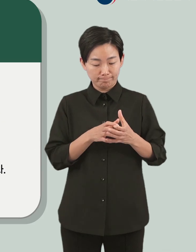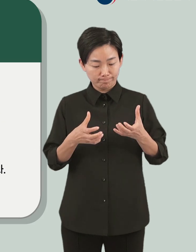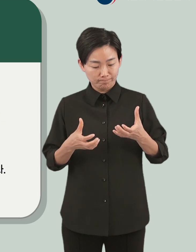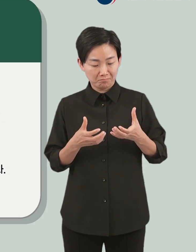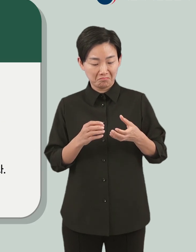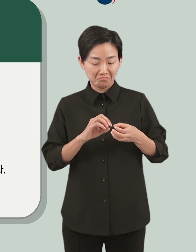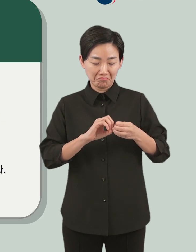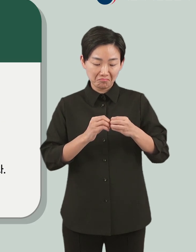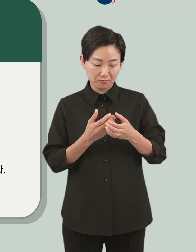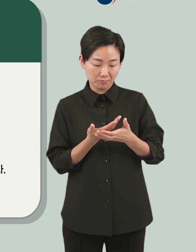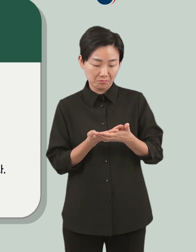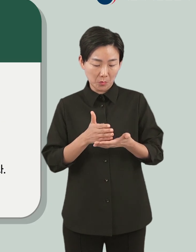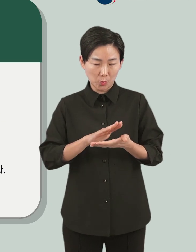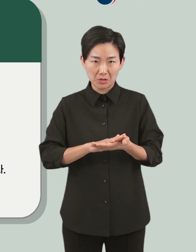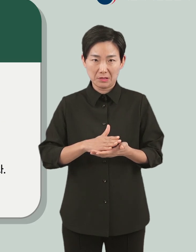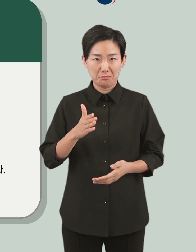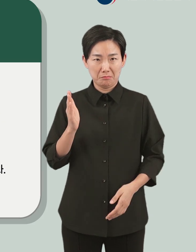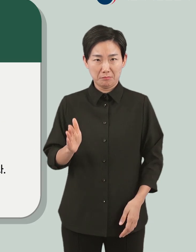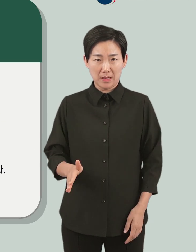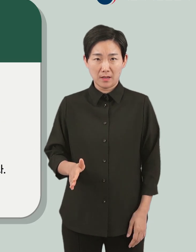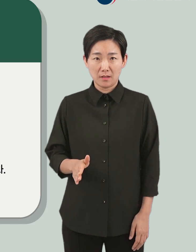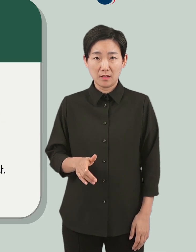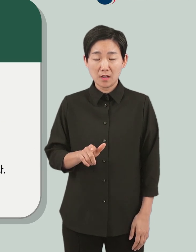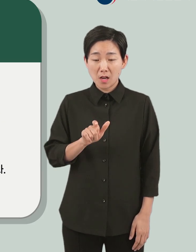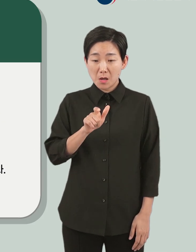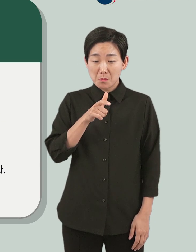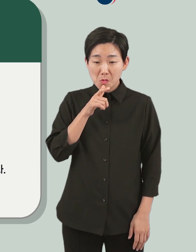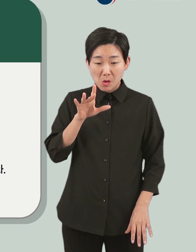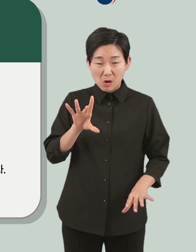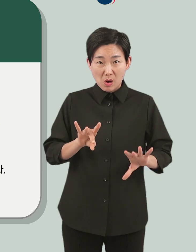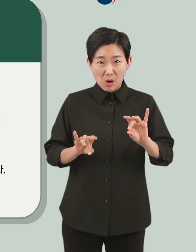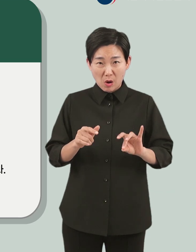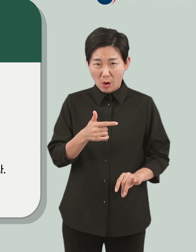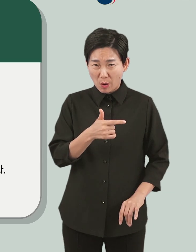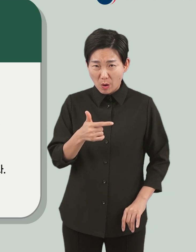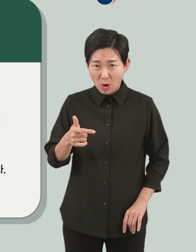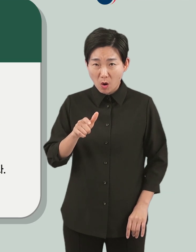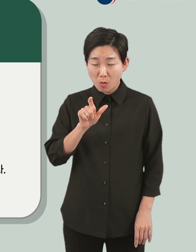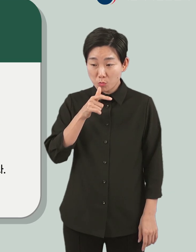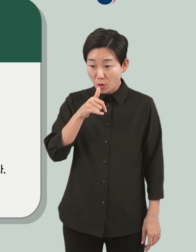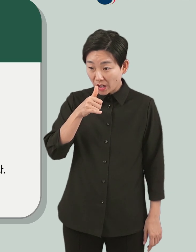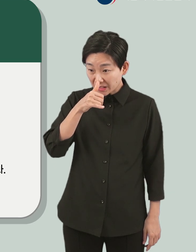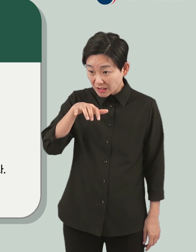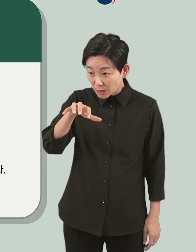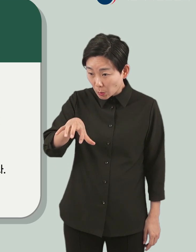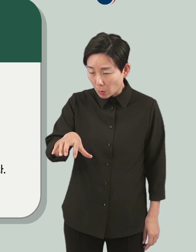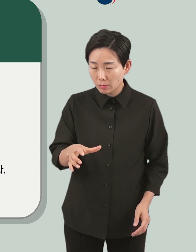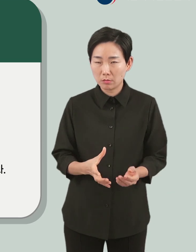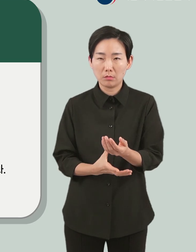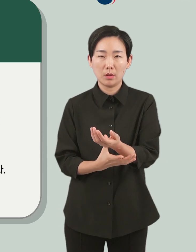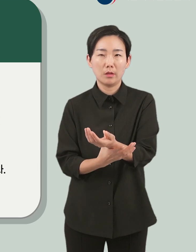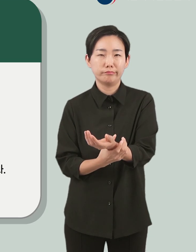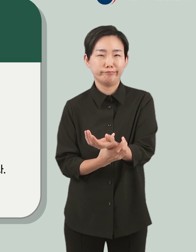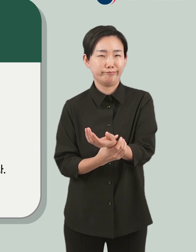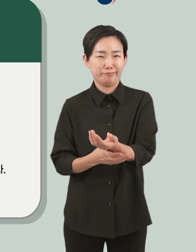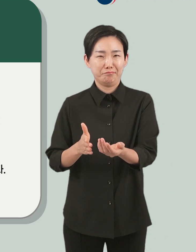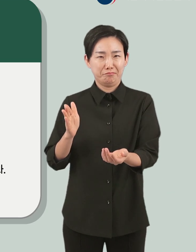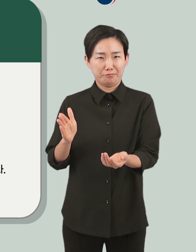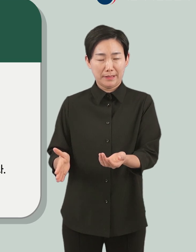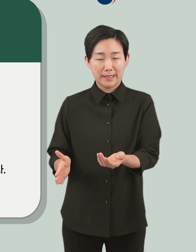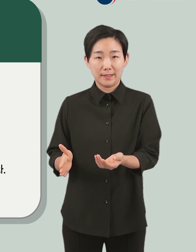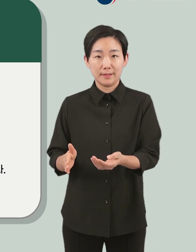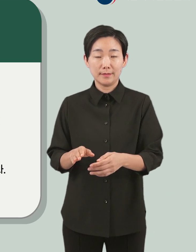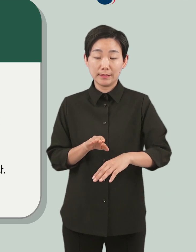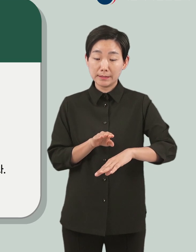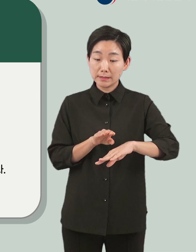구성품은 분해하거나 수리하지 않습니다. 습기가 많거나 물이 닿는 곳에서는 사용하지 않습니다. 자동차나